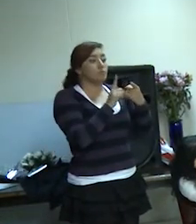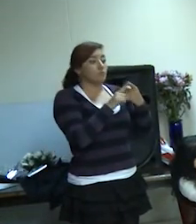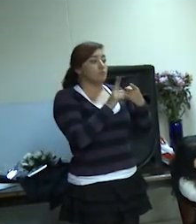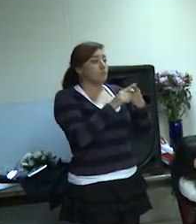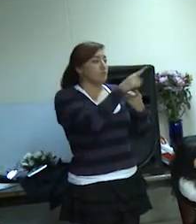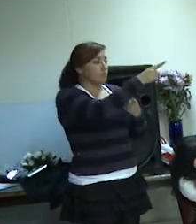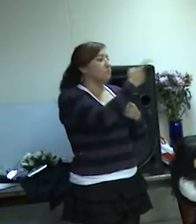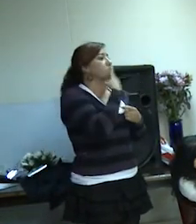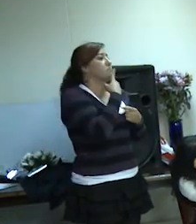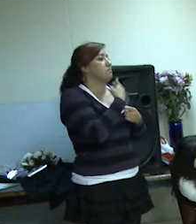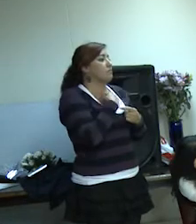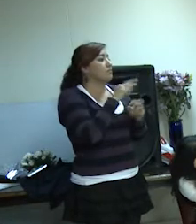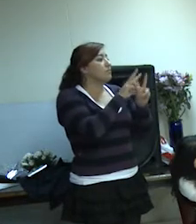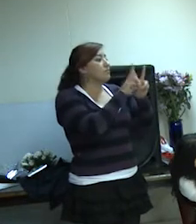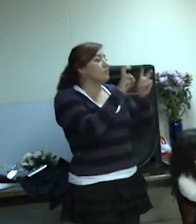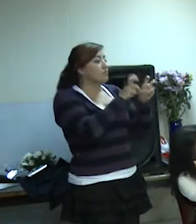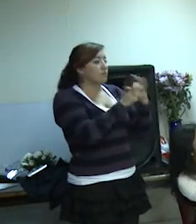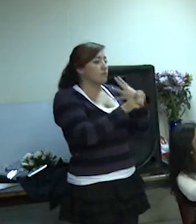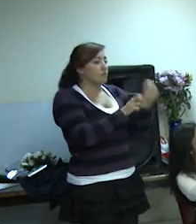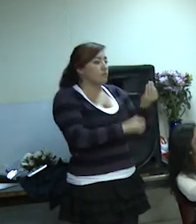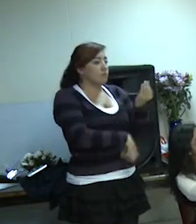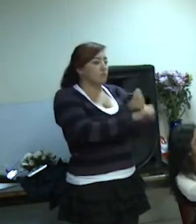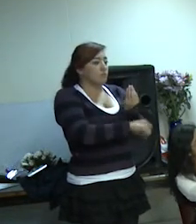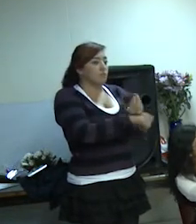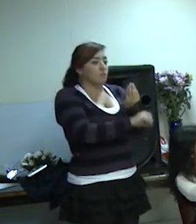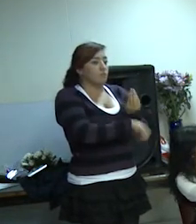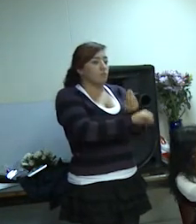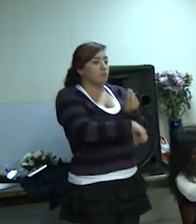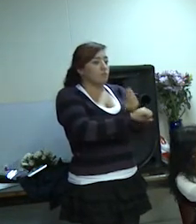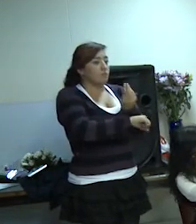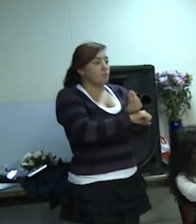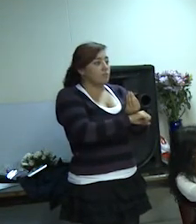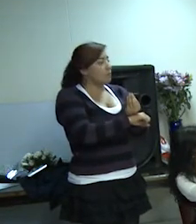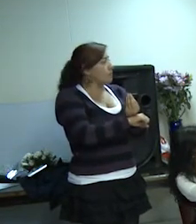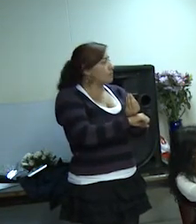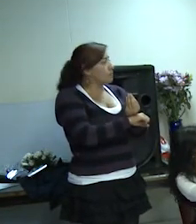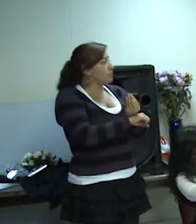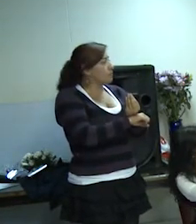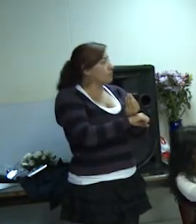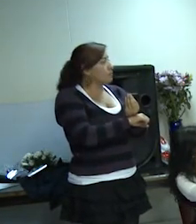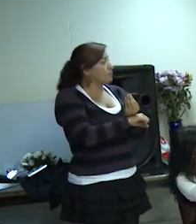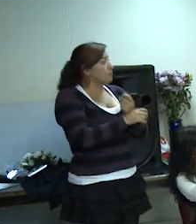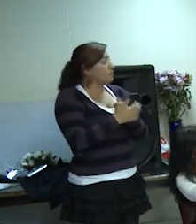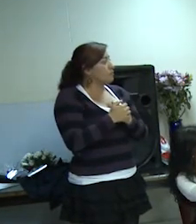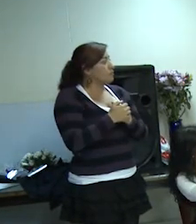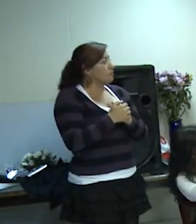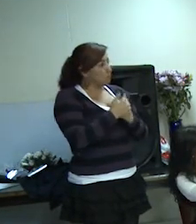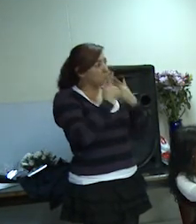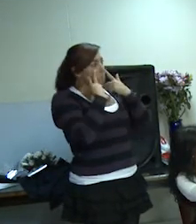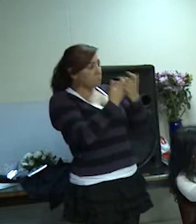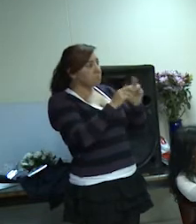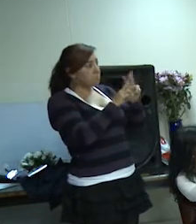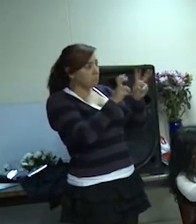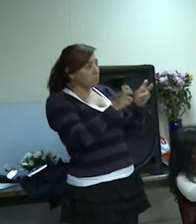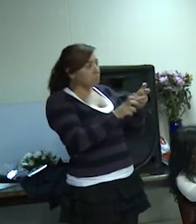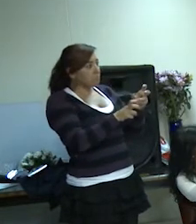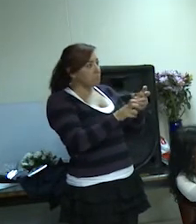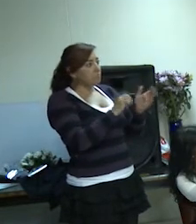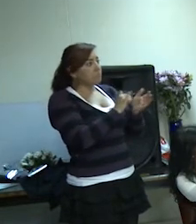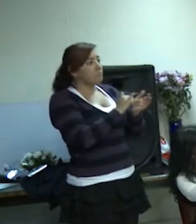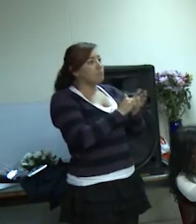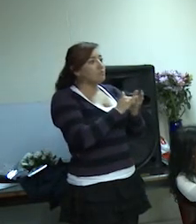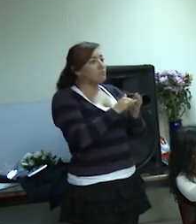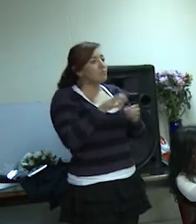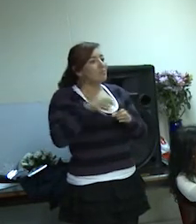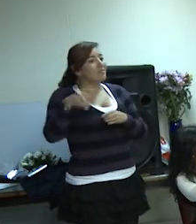que su merced dice, el tema de... Creo que me llamó más la atención el tema de la aldea